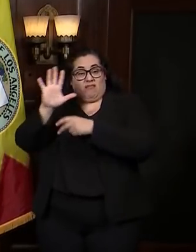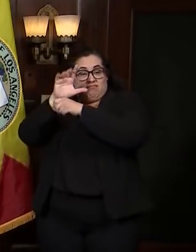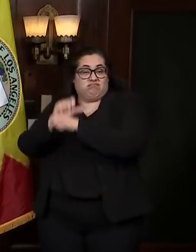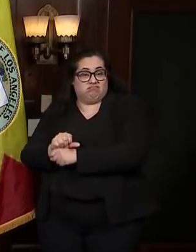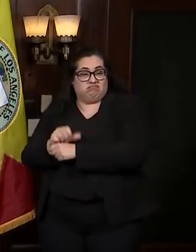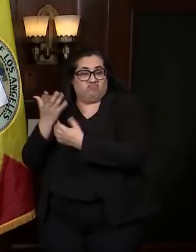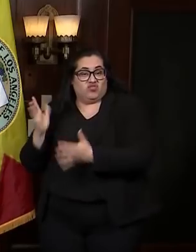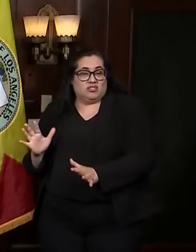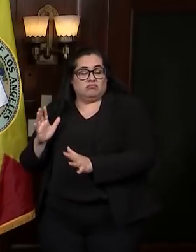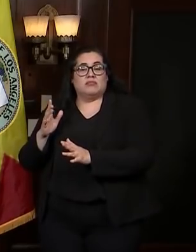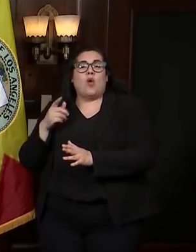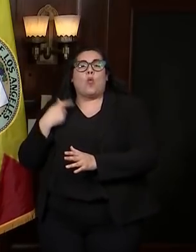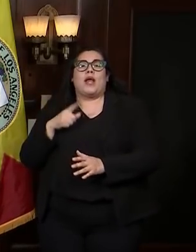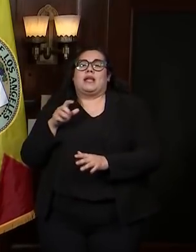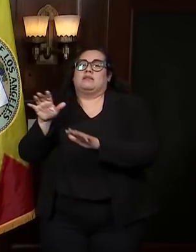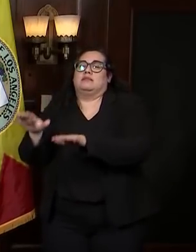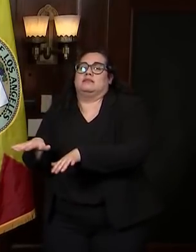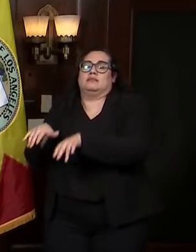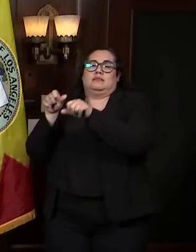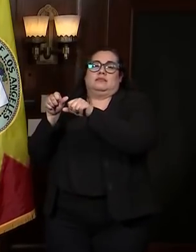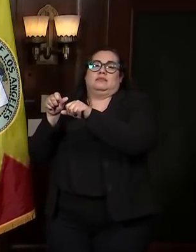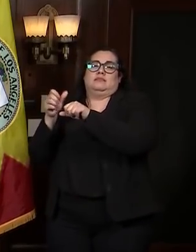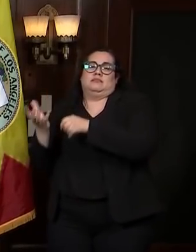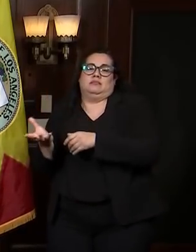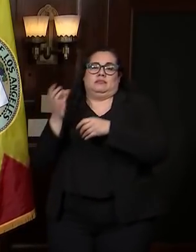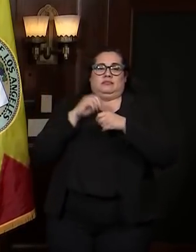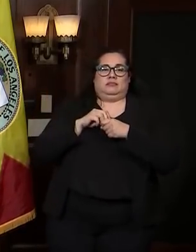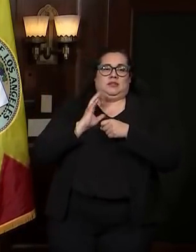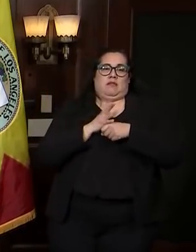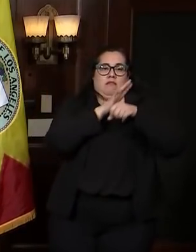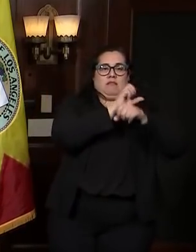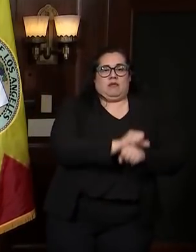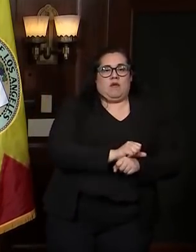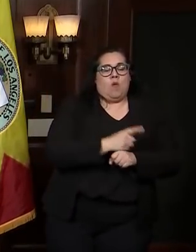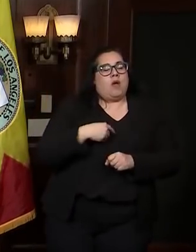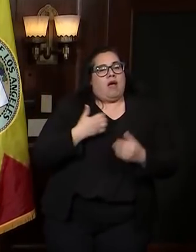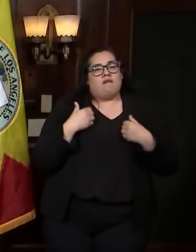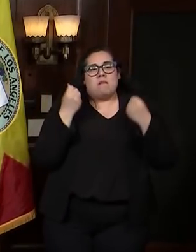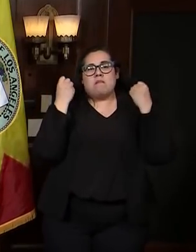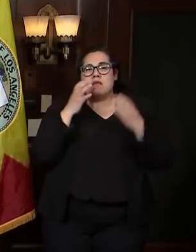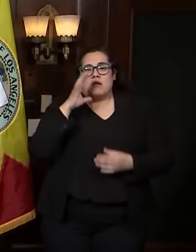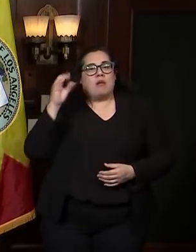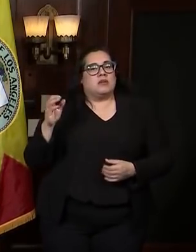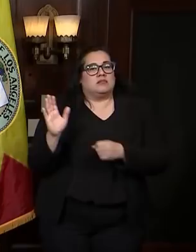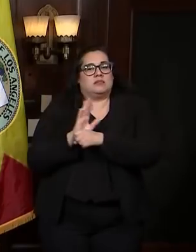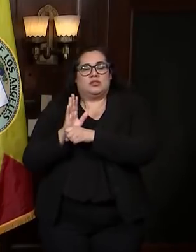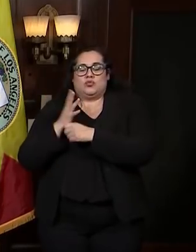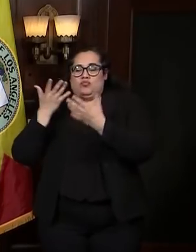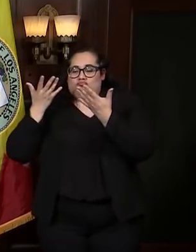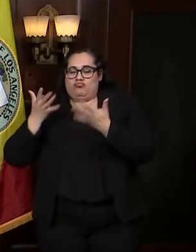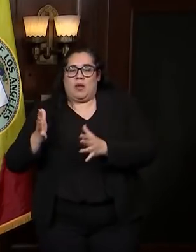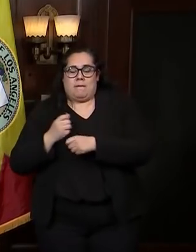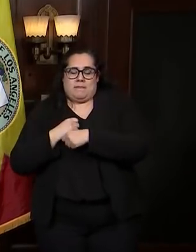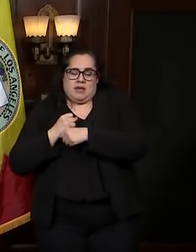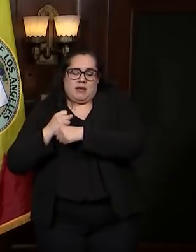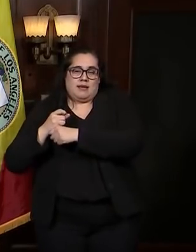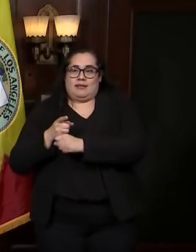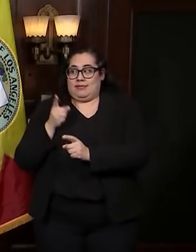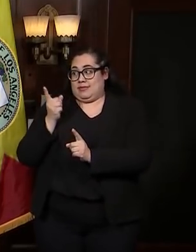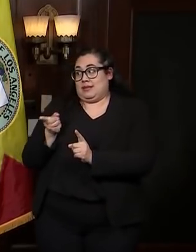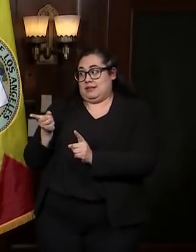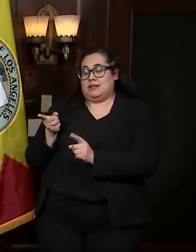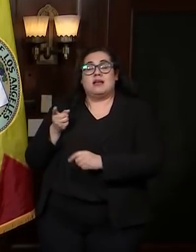y necesitamos adoptar Y tenemos muchas compañías que están haciendo